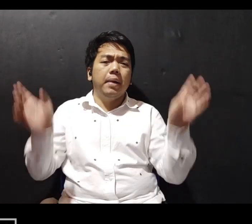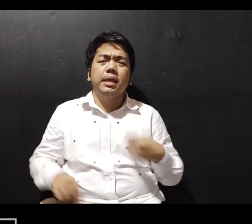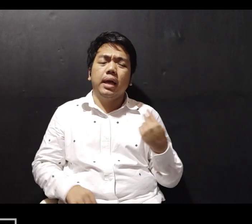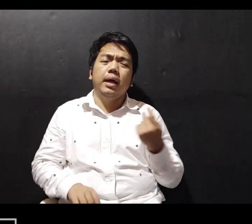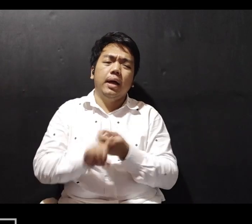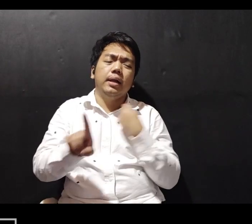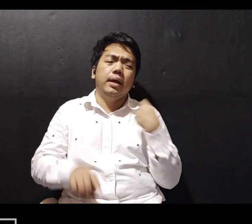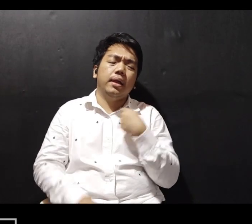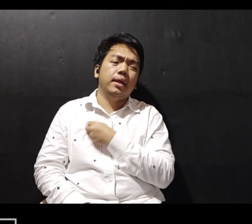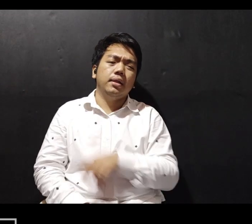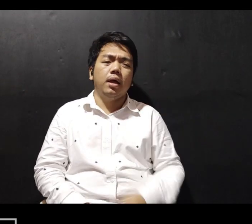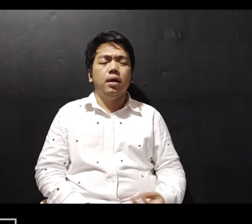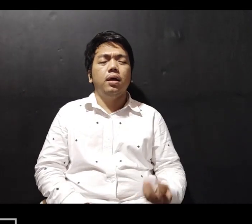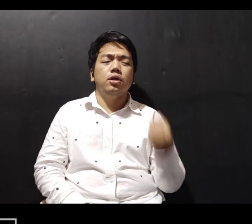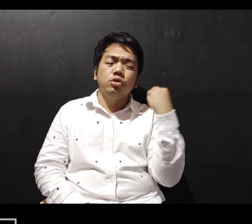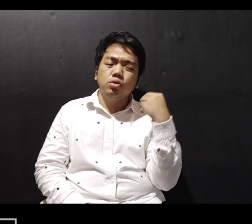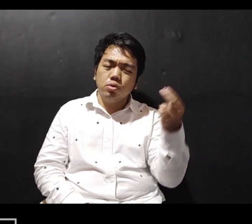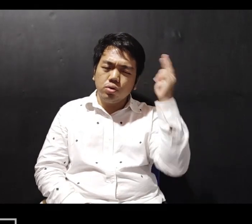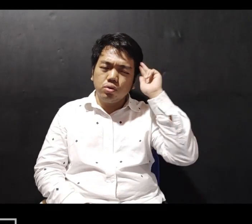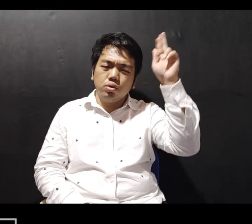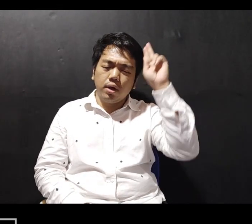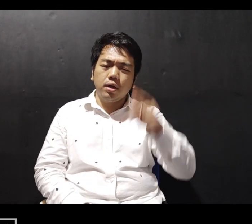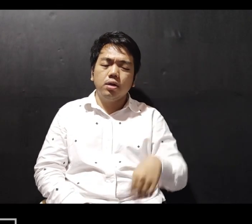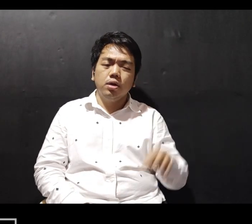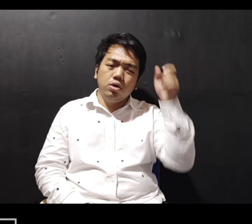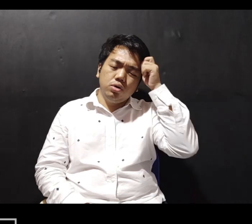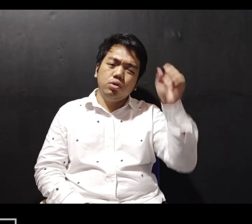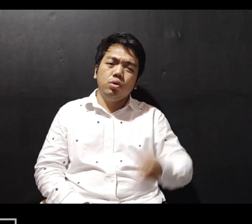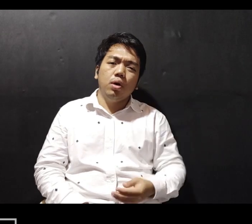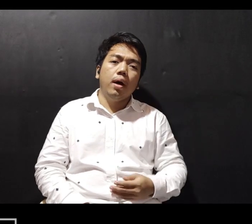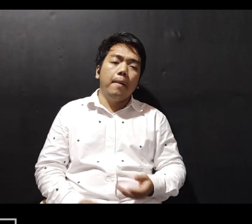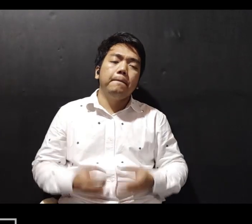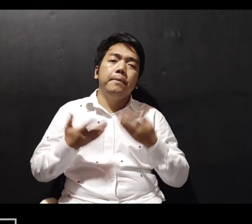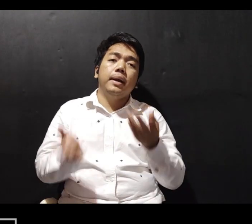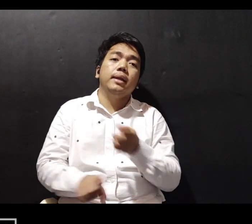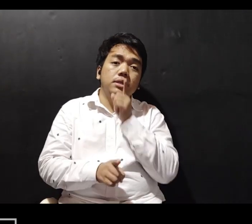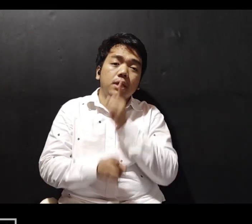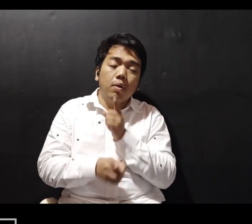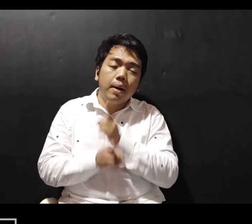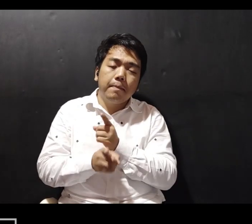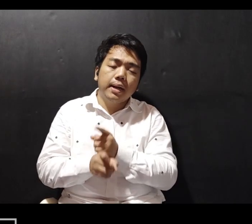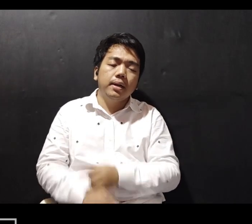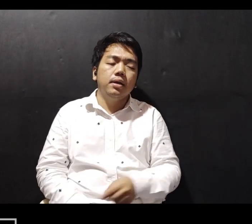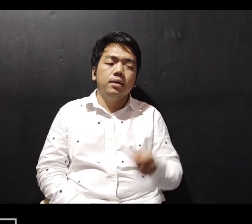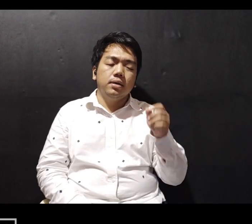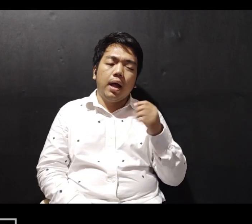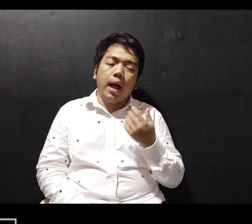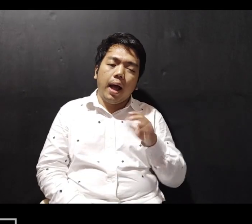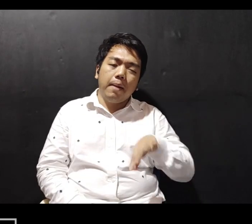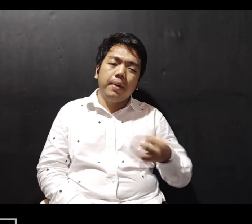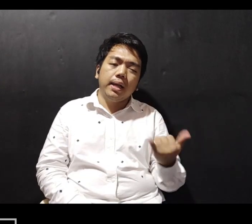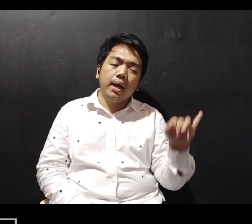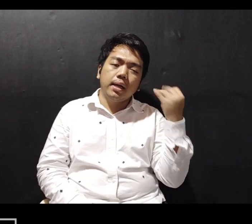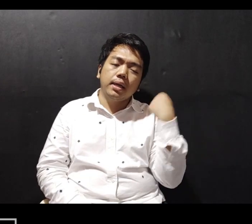menantikan Tuhan untuk datang memberi jawaban kepada apa yang kita minta. Tapi sedikit daripada kita